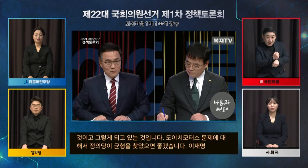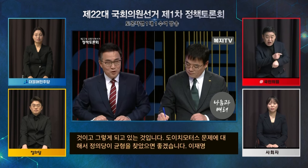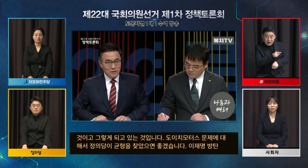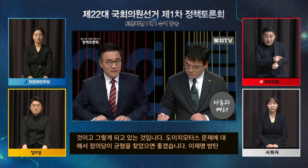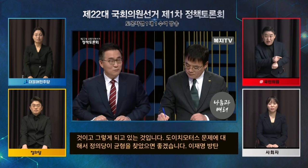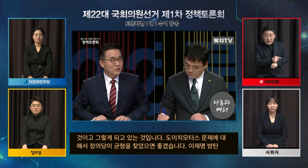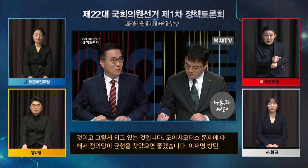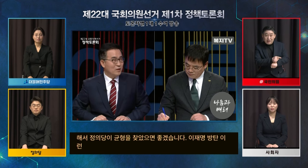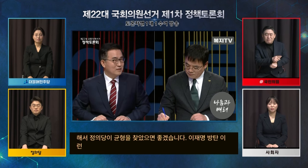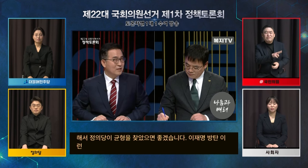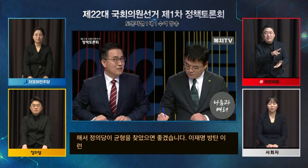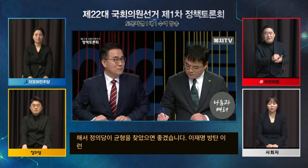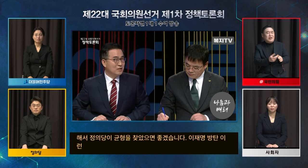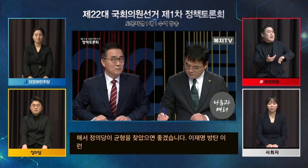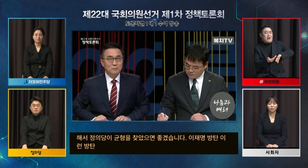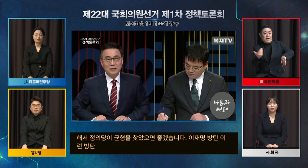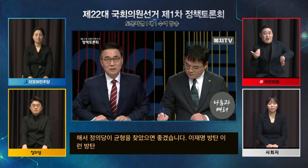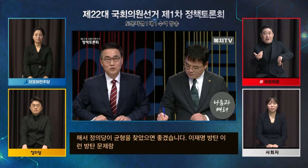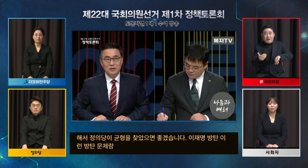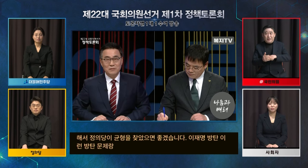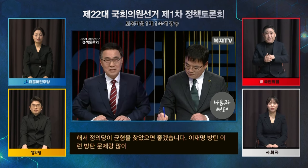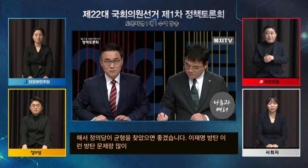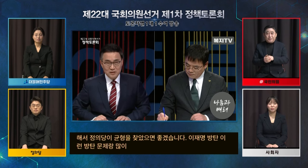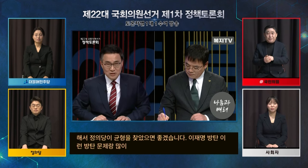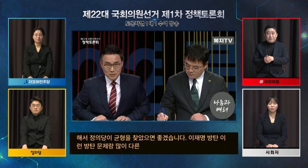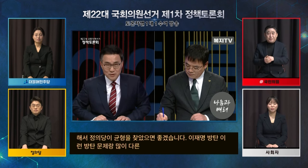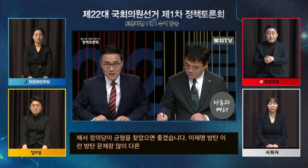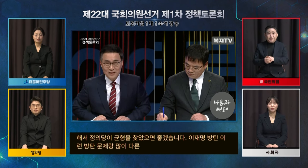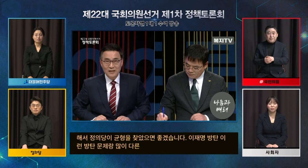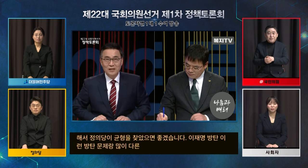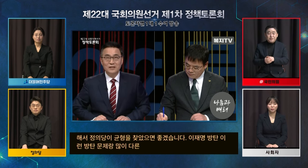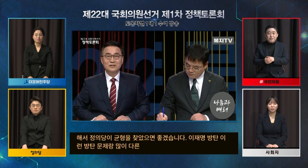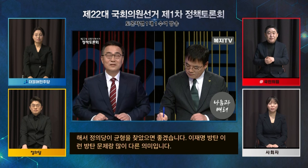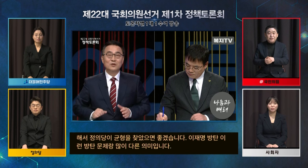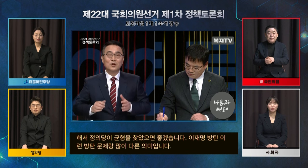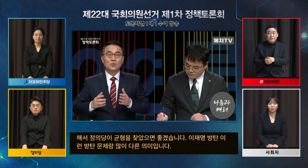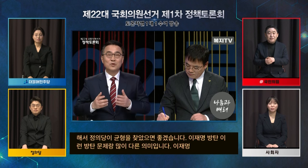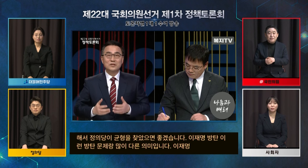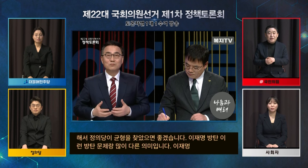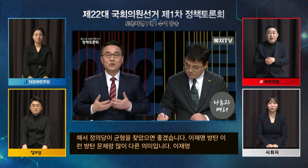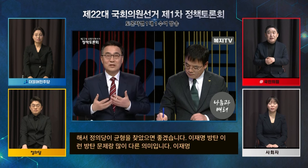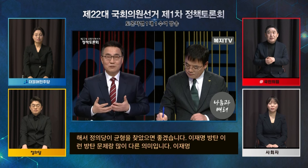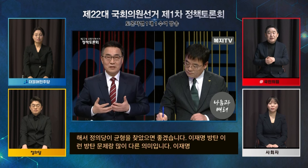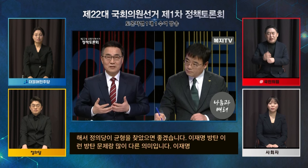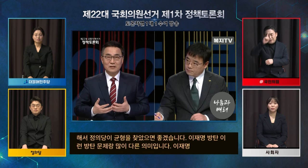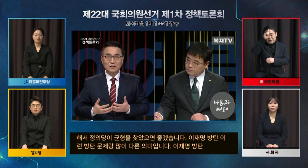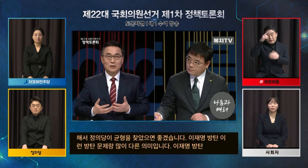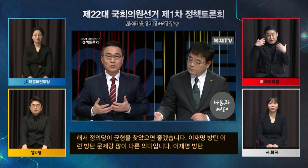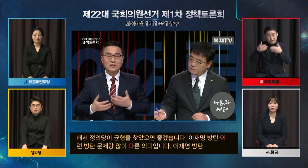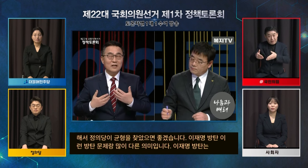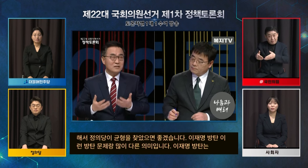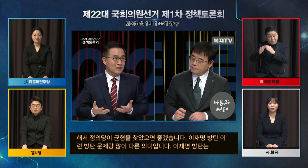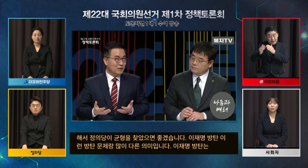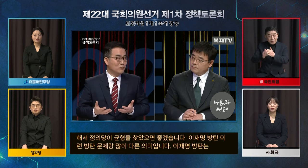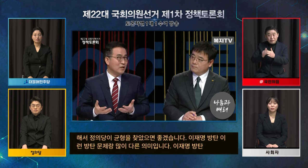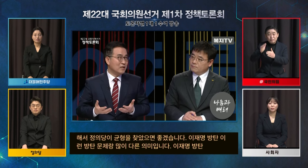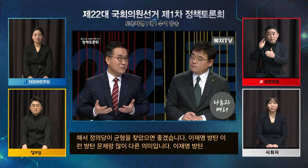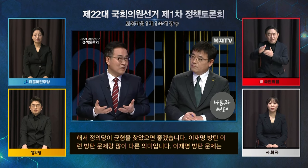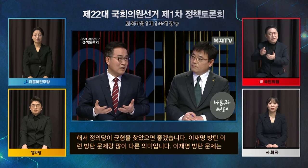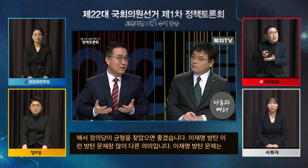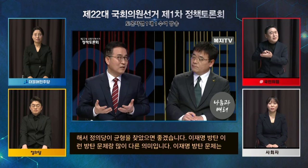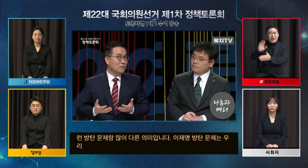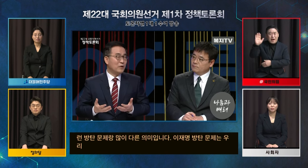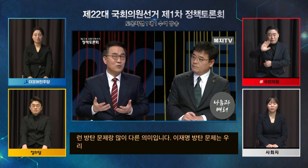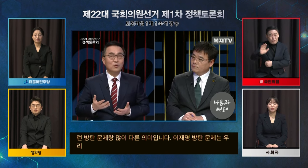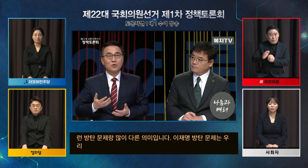대표의 방탄 문제랑 완전히 다른 겁니다. 이재명 방탄 문제는 말씀드렸다시피 이것은 우리 정부가 들어와서 우리 당에서 제기한 문제가